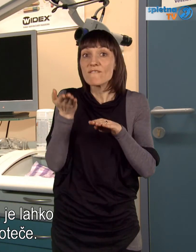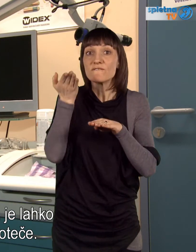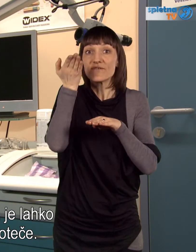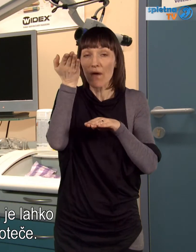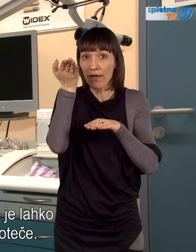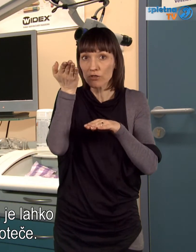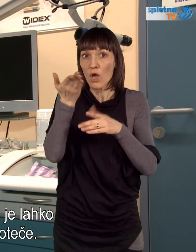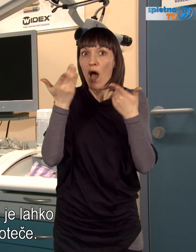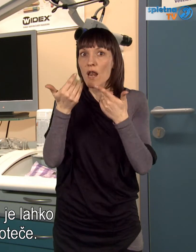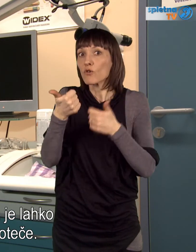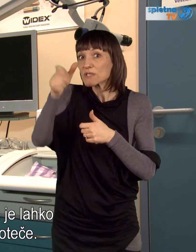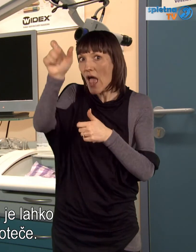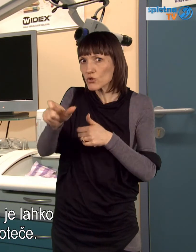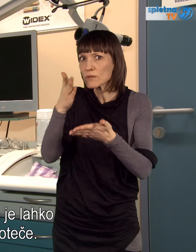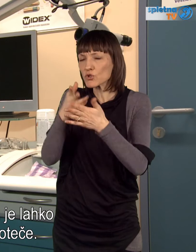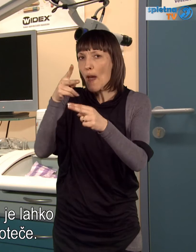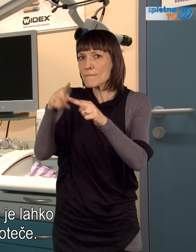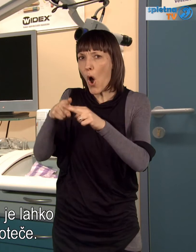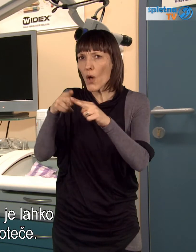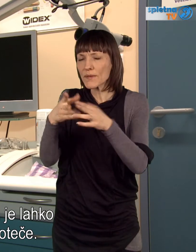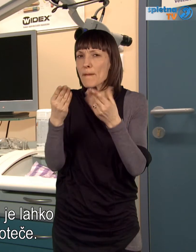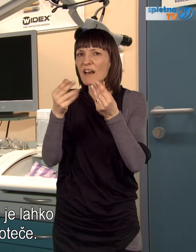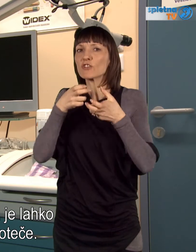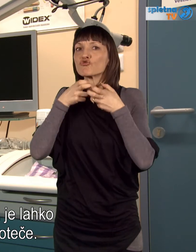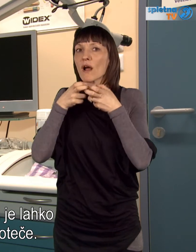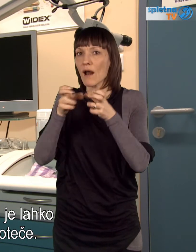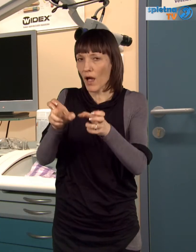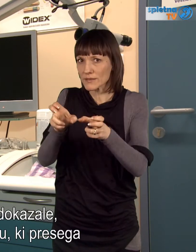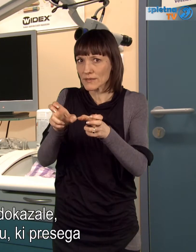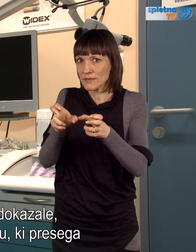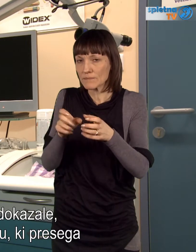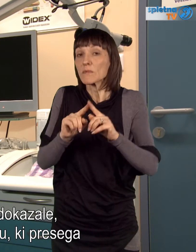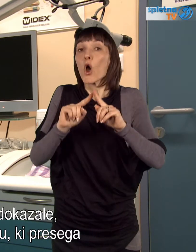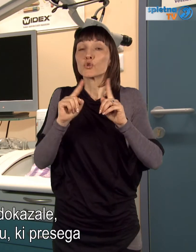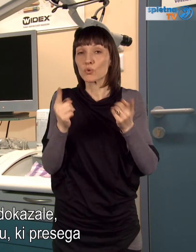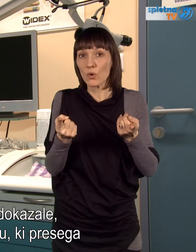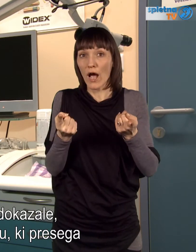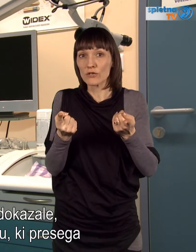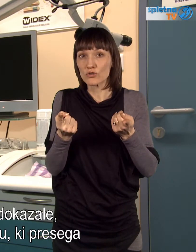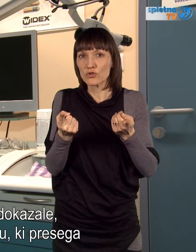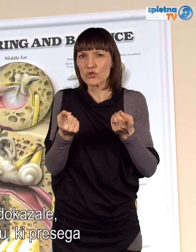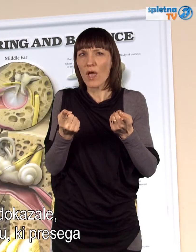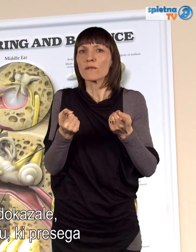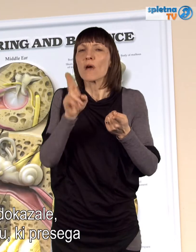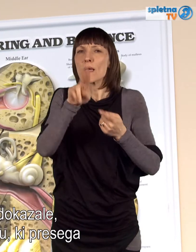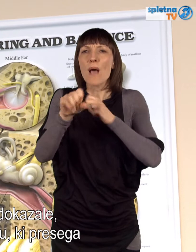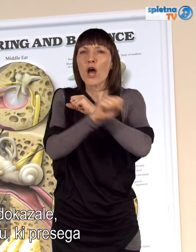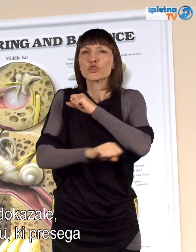glasnostjo, je lahko to za človeka že moteče. Sicer je pa pač po študijah dokazljivo,